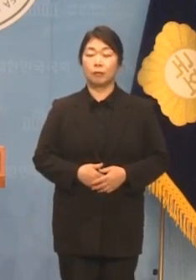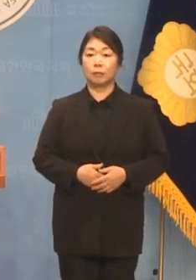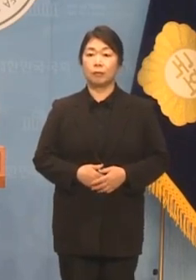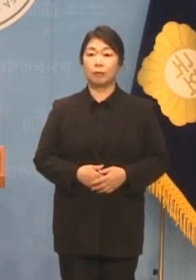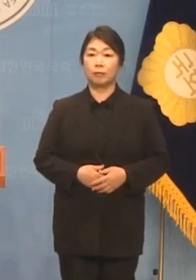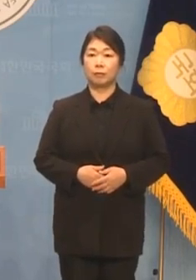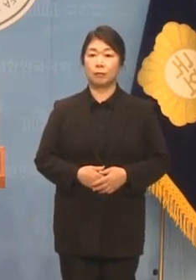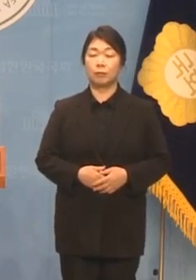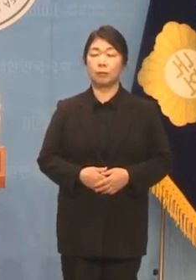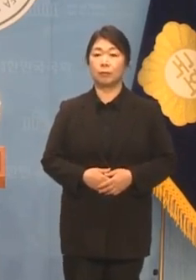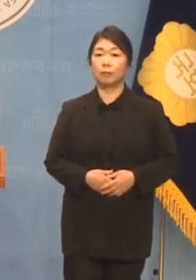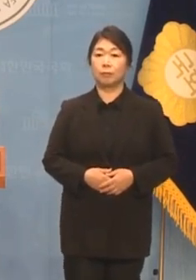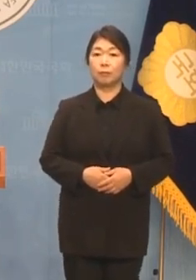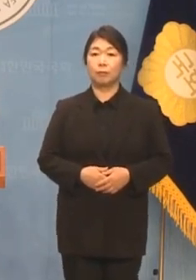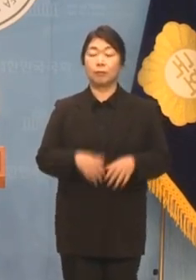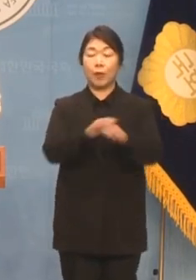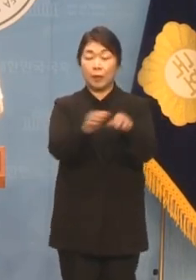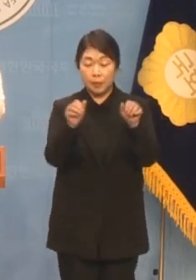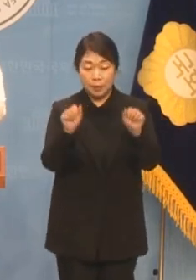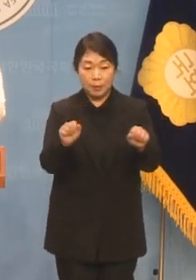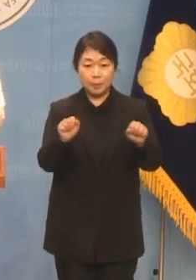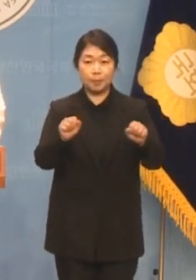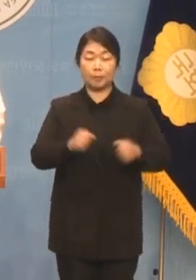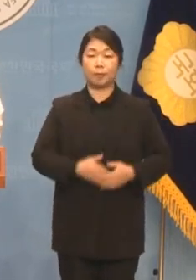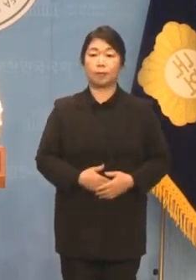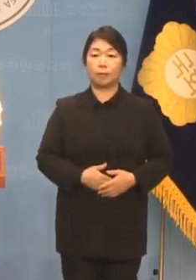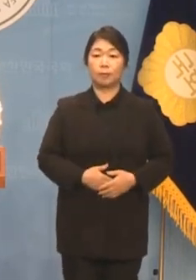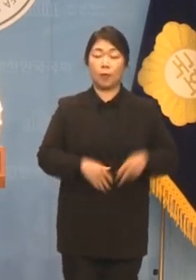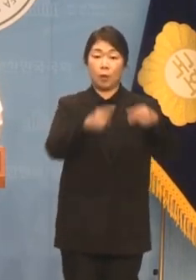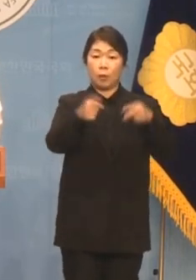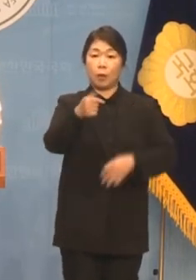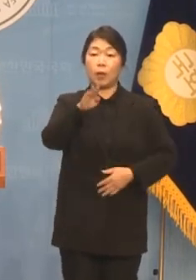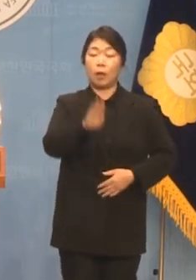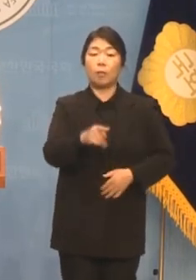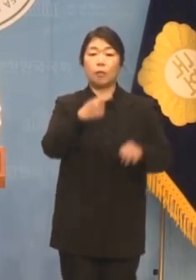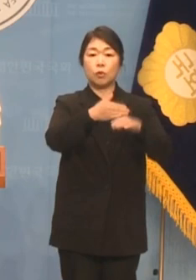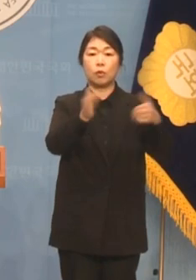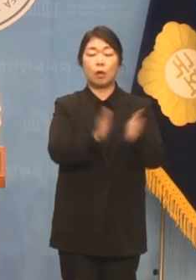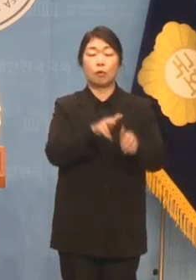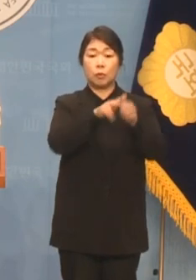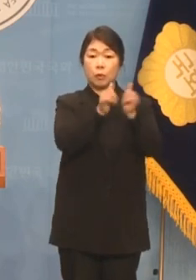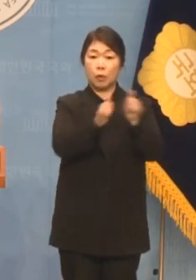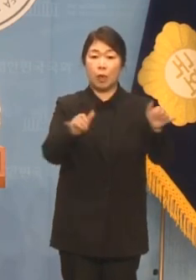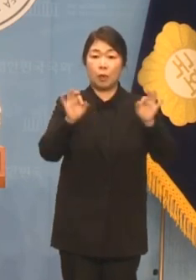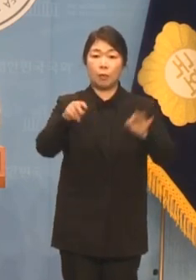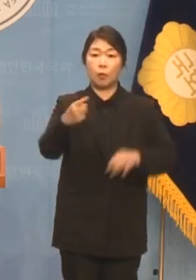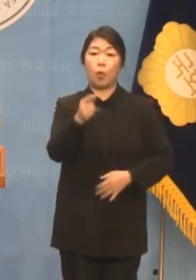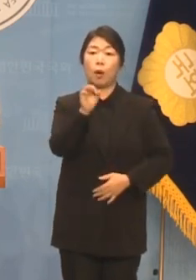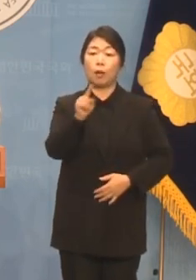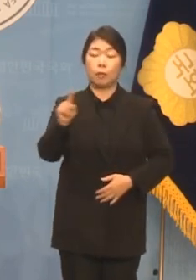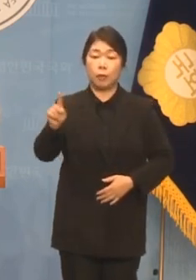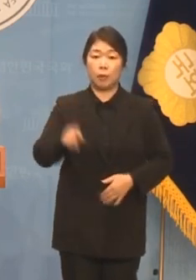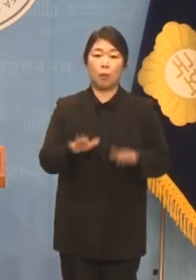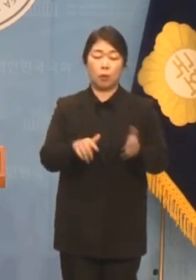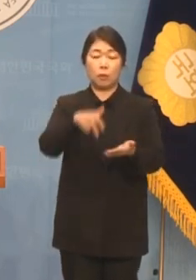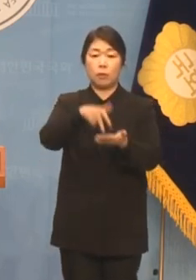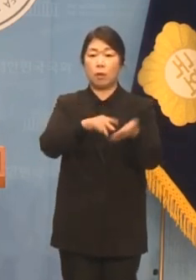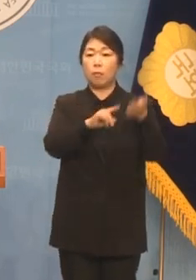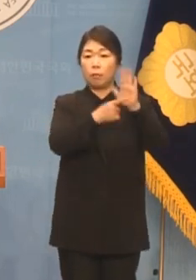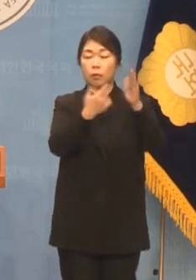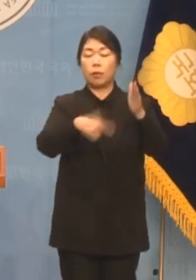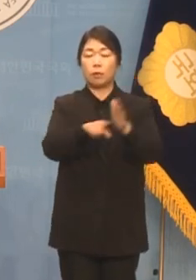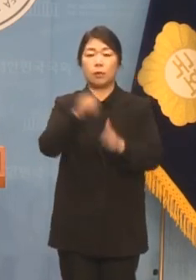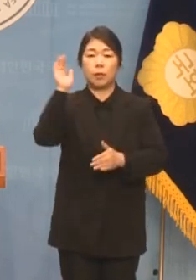이상입니다 예 예 안녕하십니까 서대문과 민주당 국회의원 후보 김동아 있니다 오늘 입장 발표를 위해이